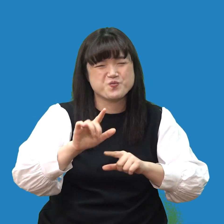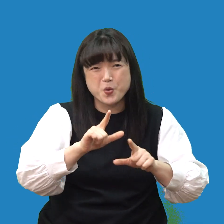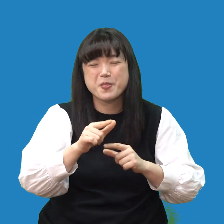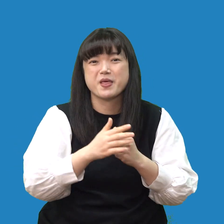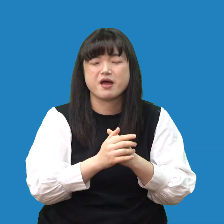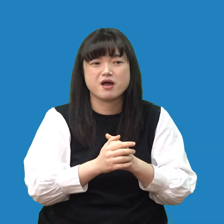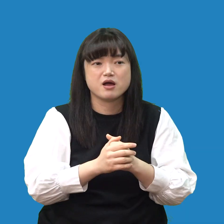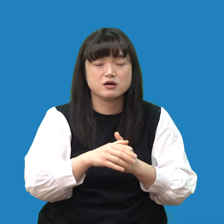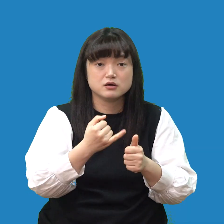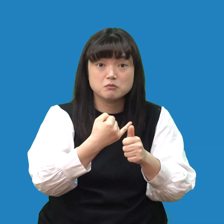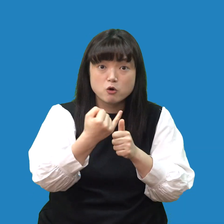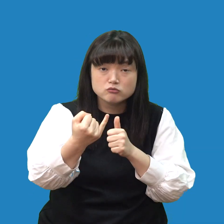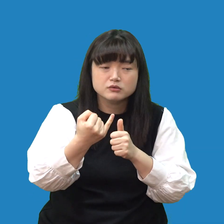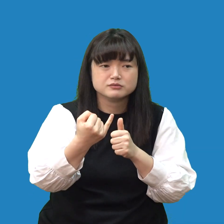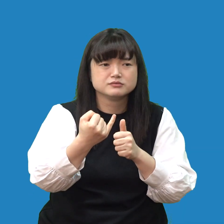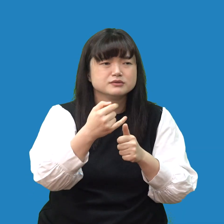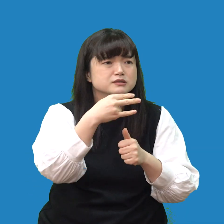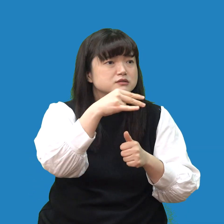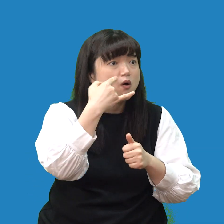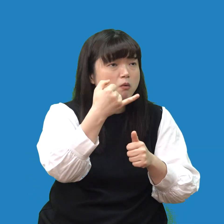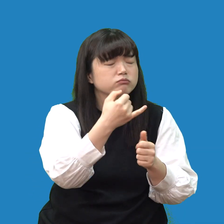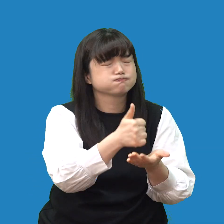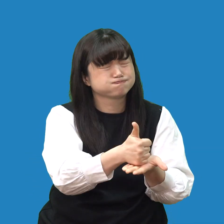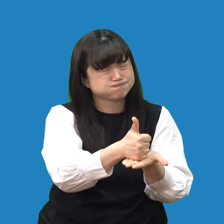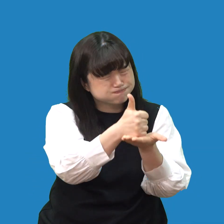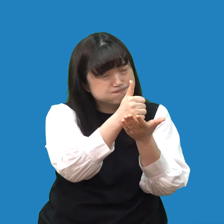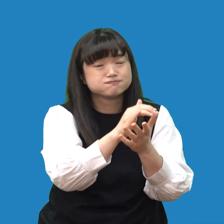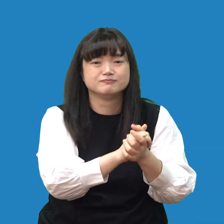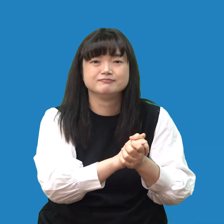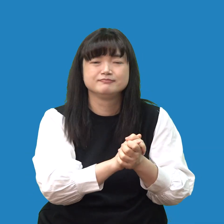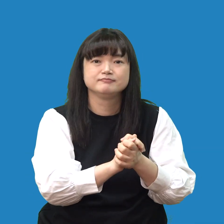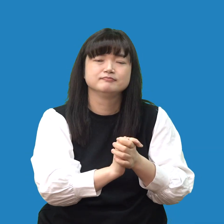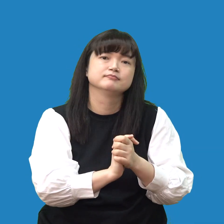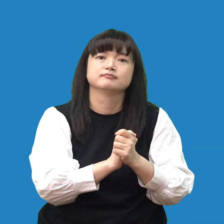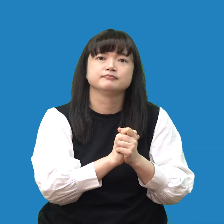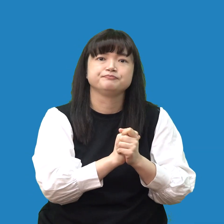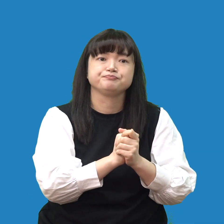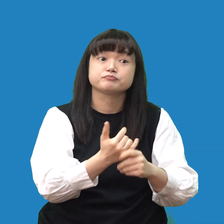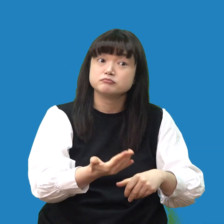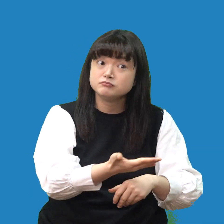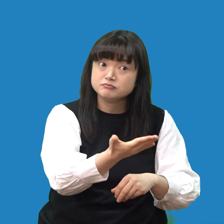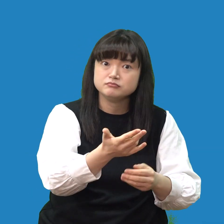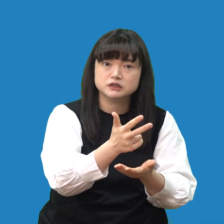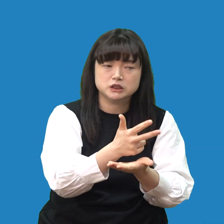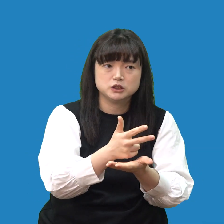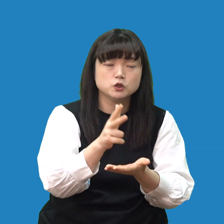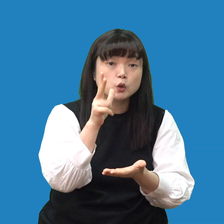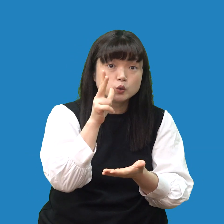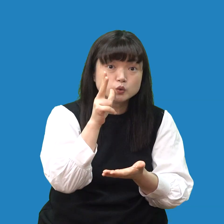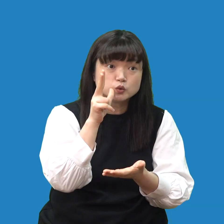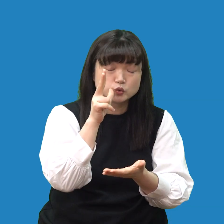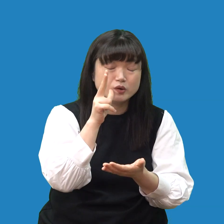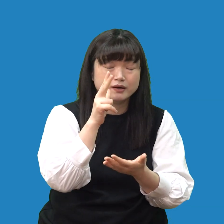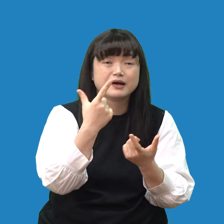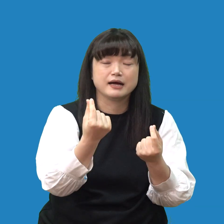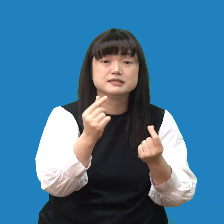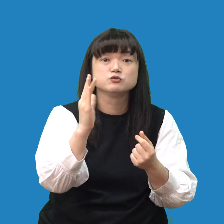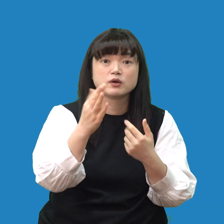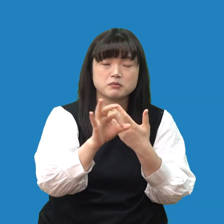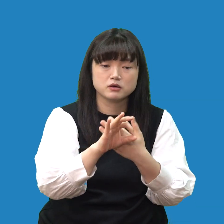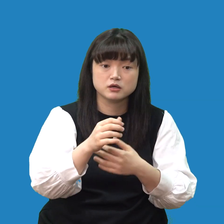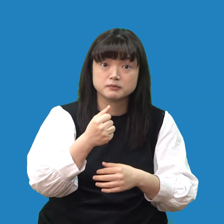며느리들이 어머니를 얼마나 진심으로 존경하고 따르는지 모릅니다. 여러분이 여호수아가 되시면